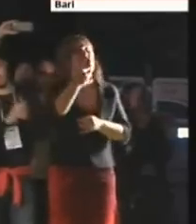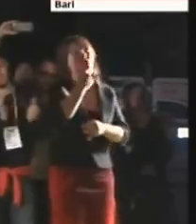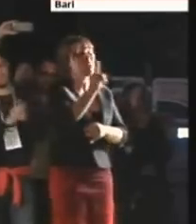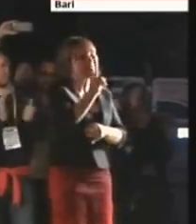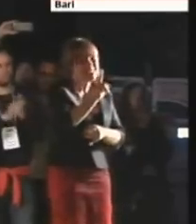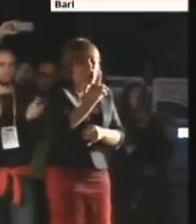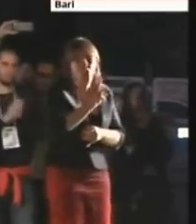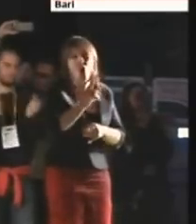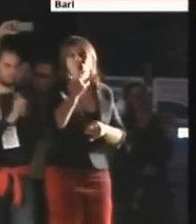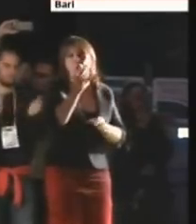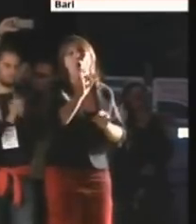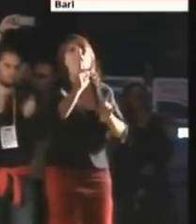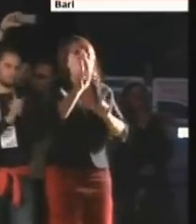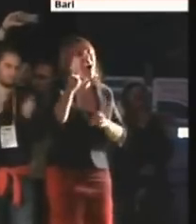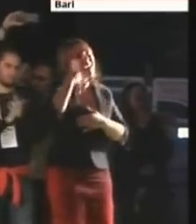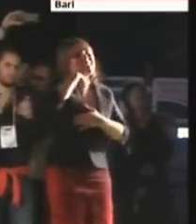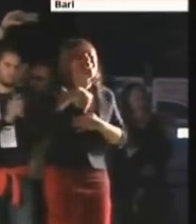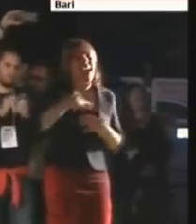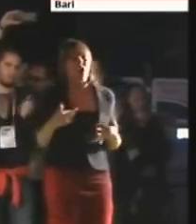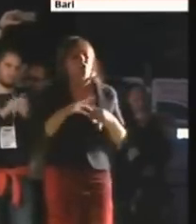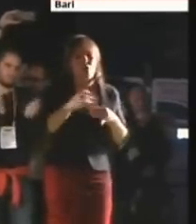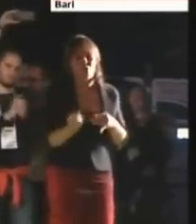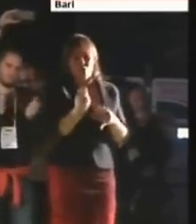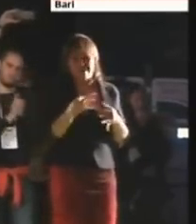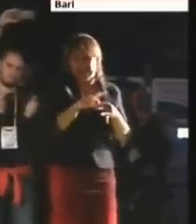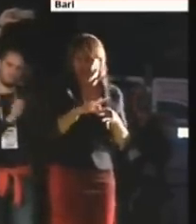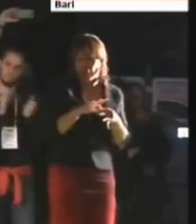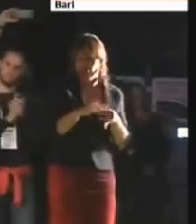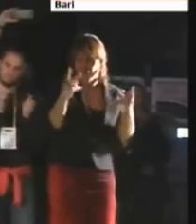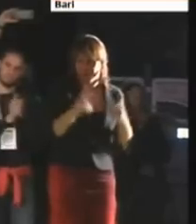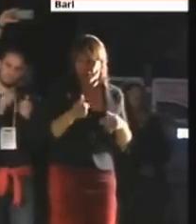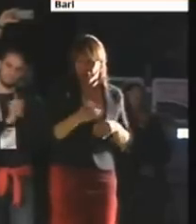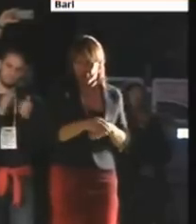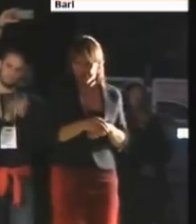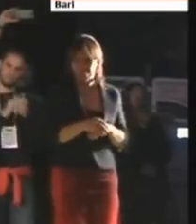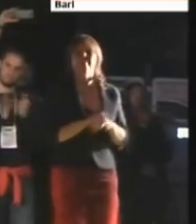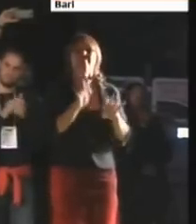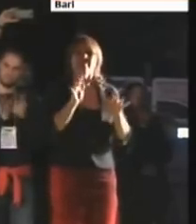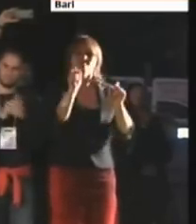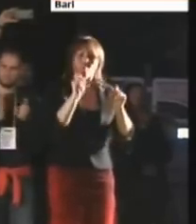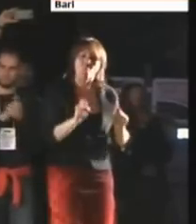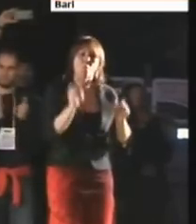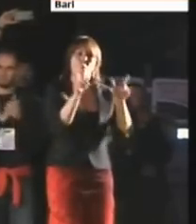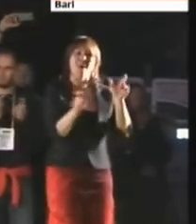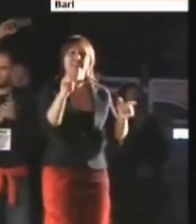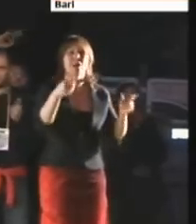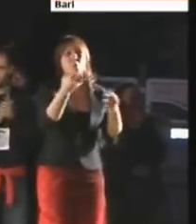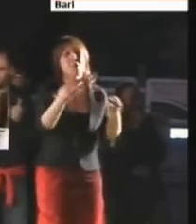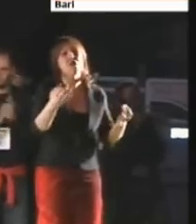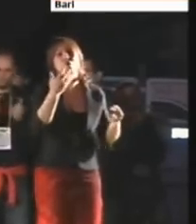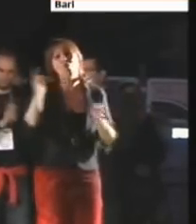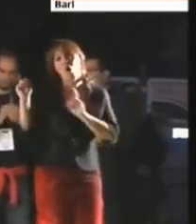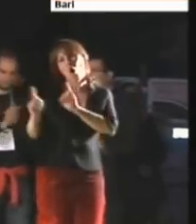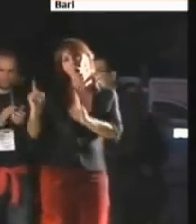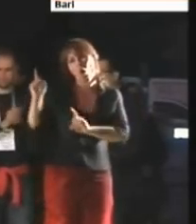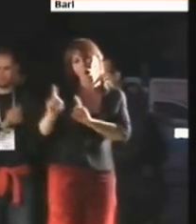ma lo sentono. Bene signori, io adesso voglio che parlino un po' loro, venite avanti,